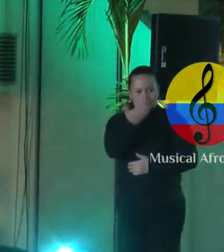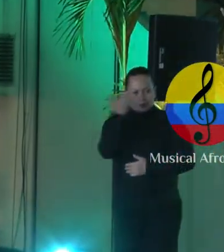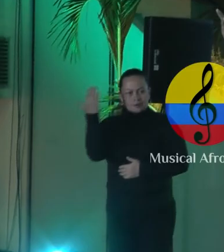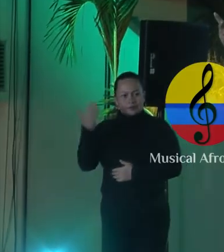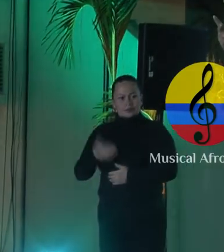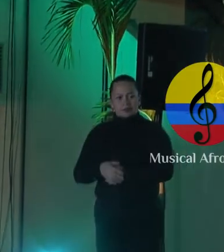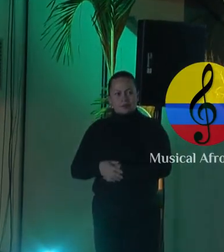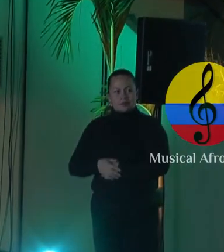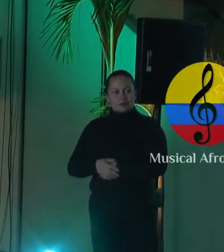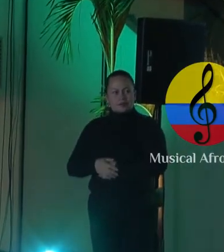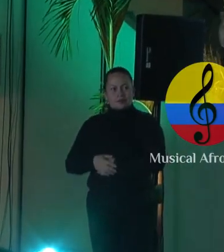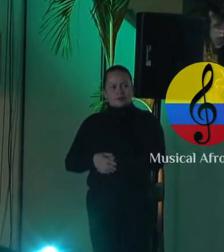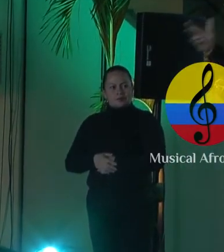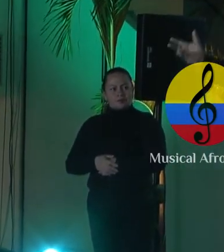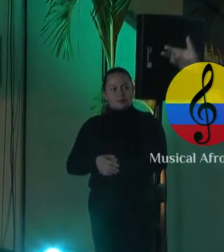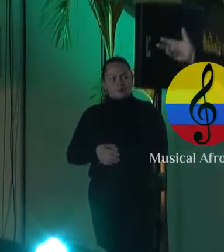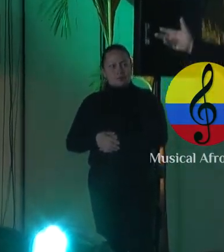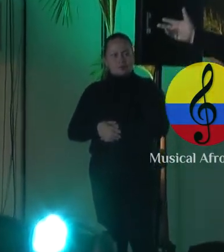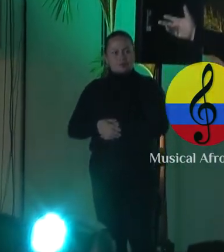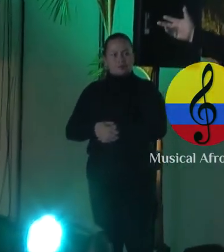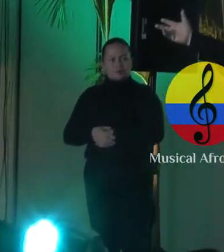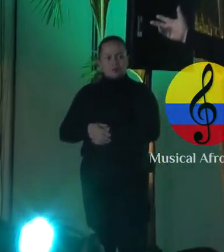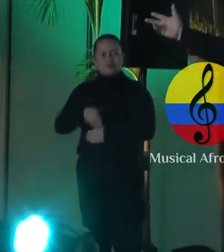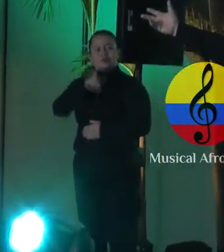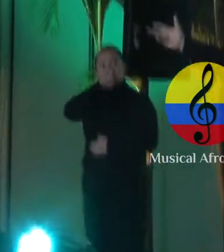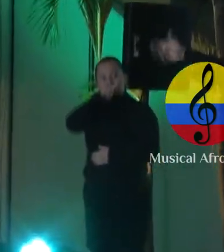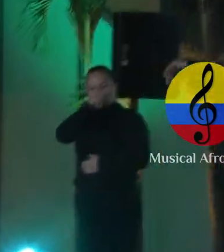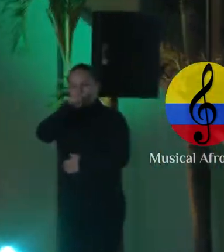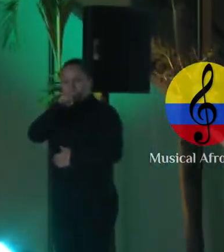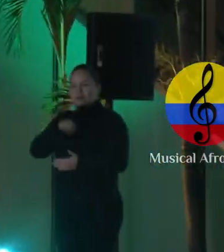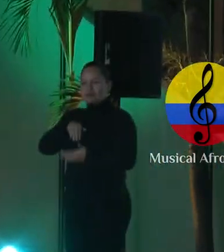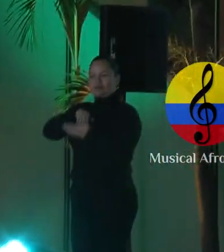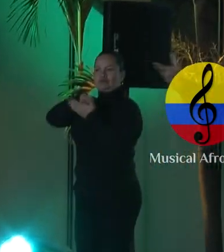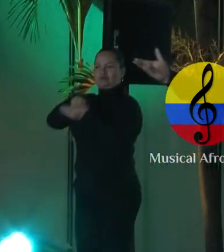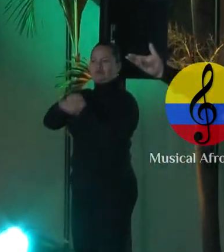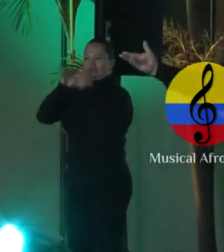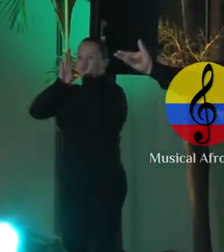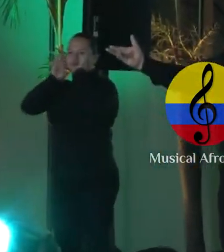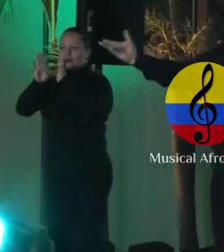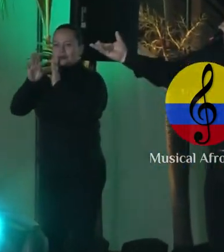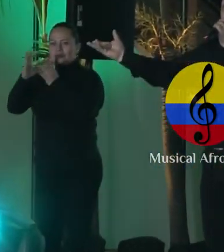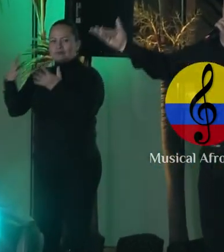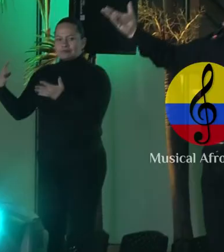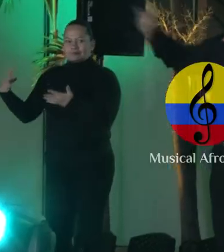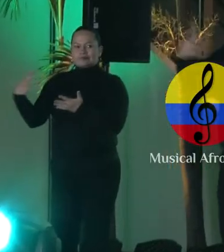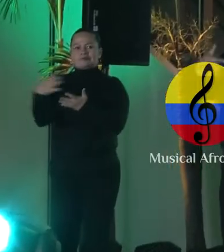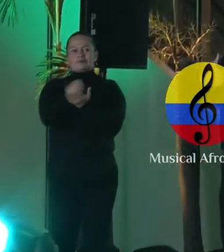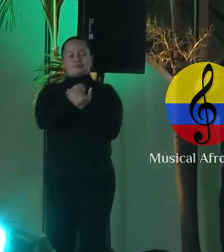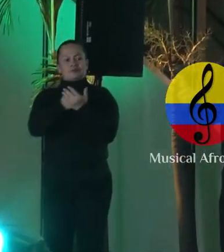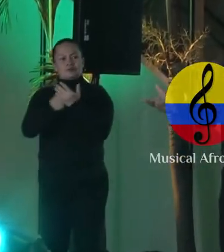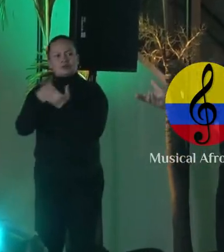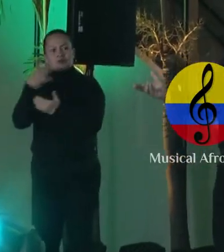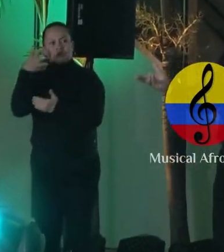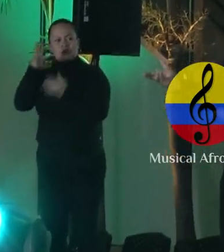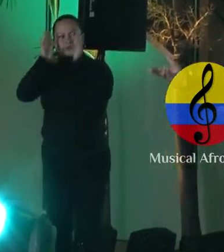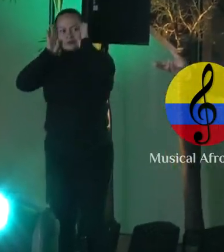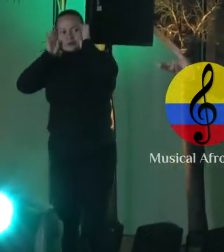Palomita, palomita, párate con atención. Recibe cuatro palabras de este